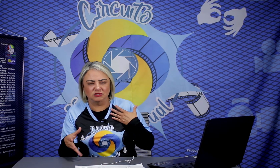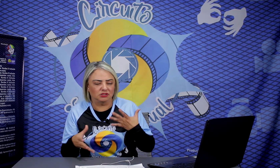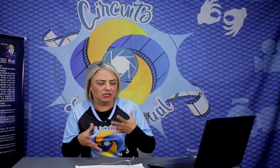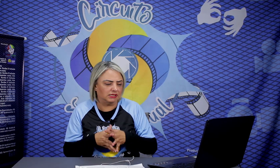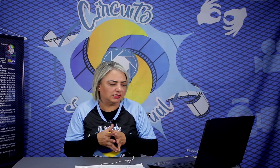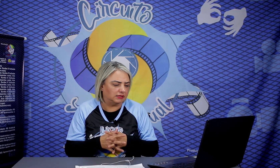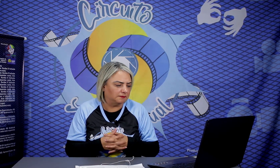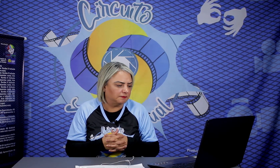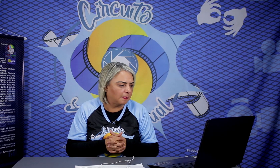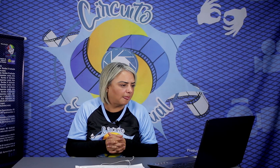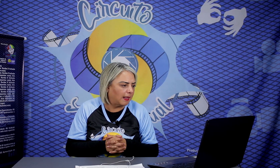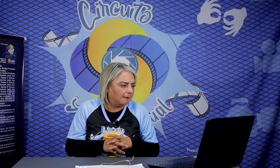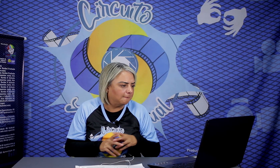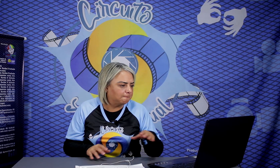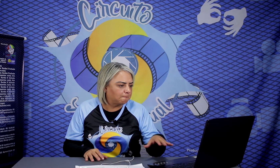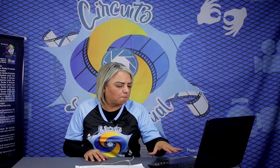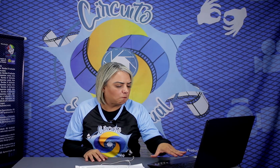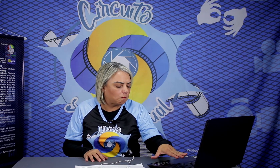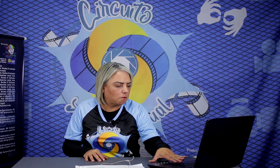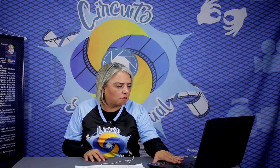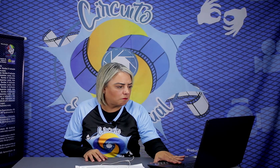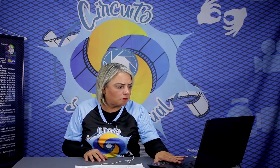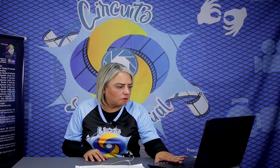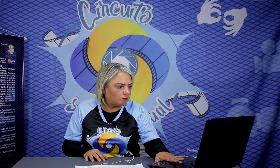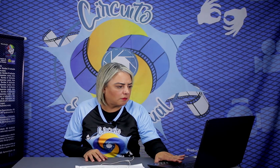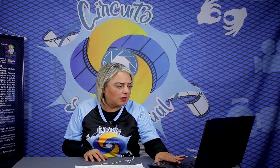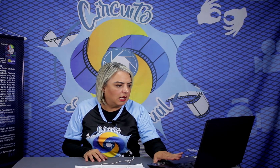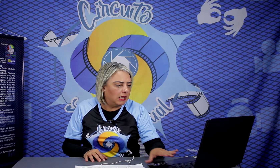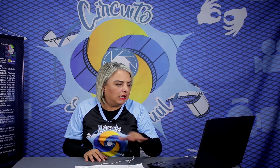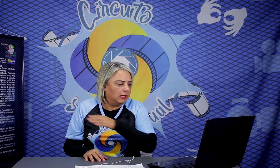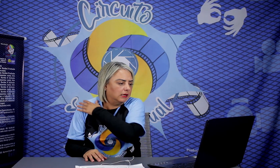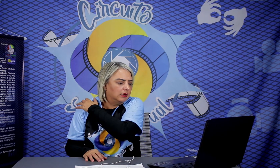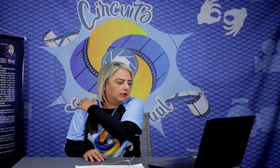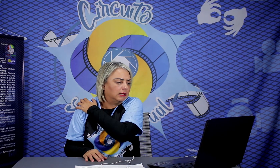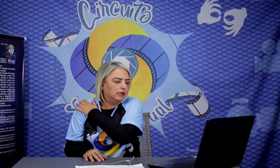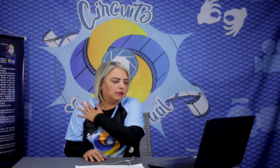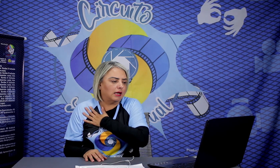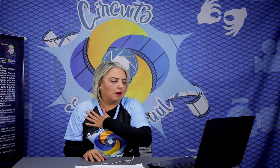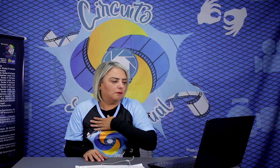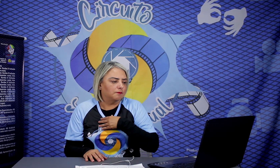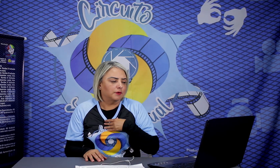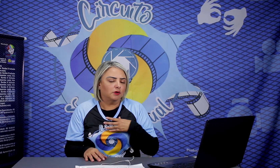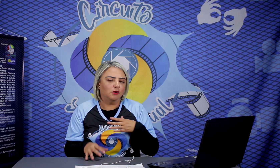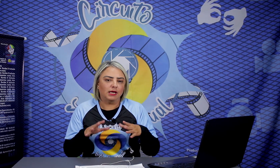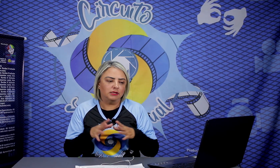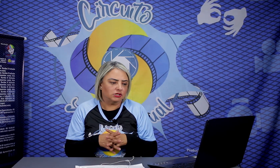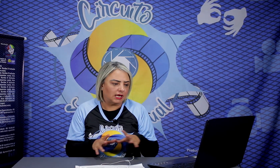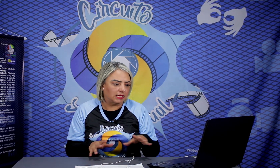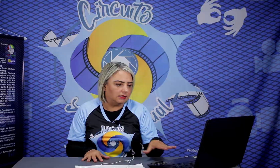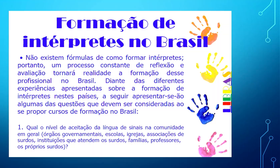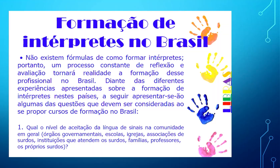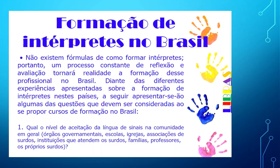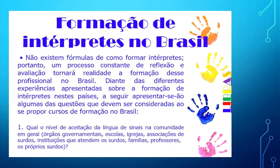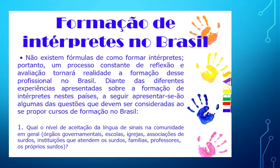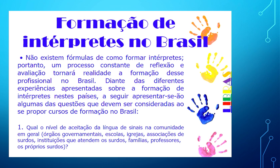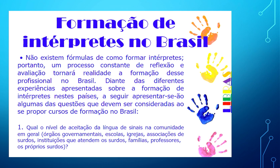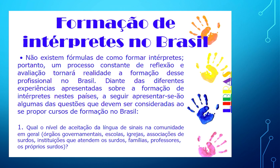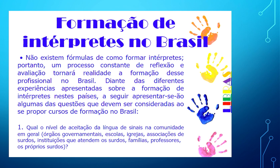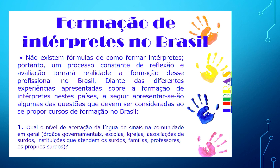até cansada. Então, que eu quero deixar aqui. Tem muito slide, muita coisa, eu